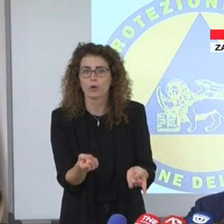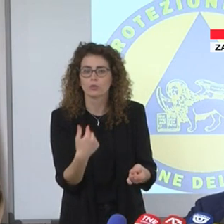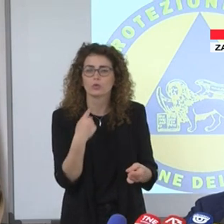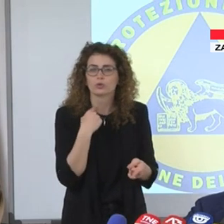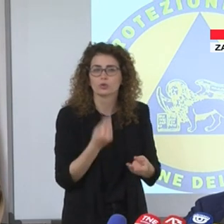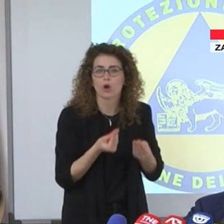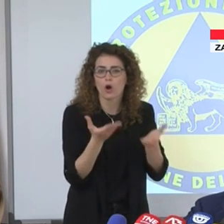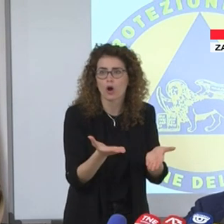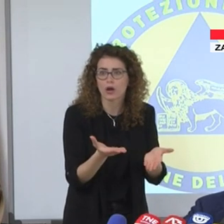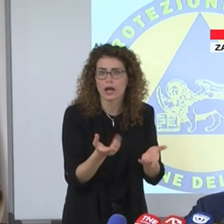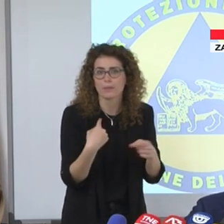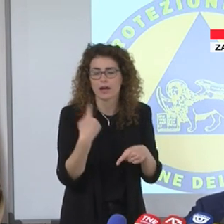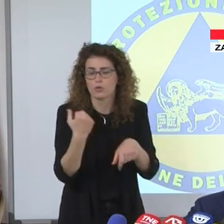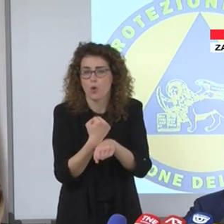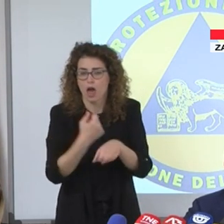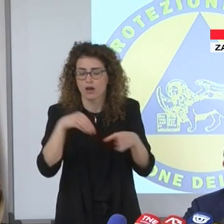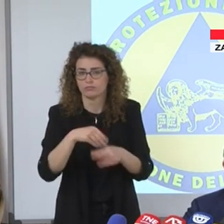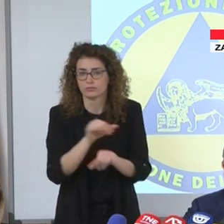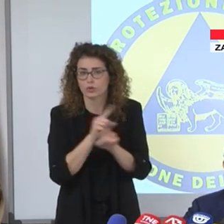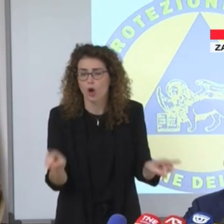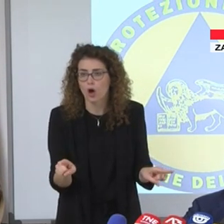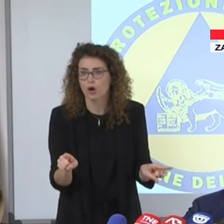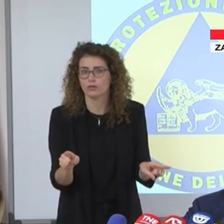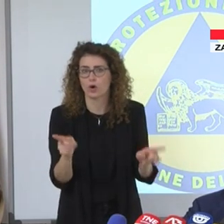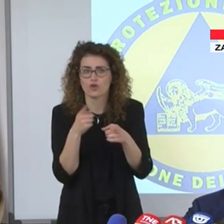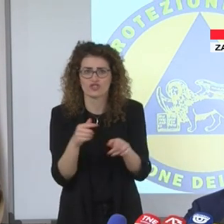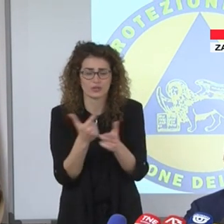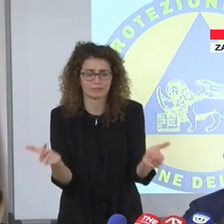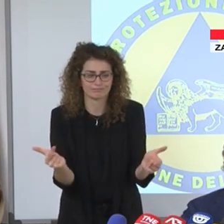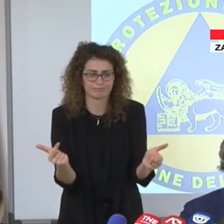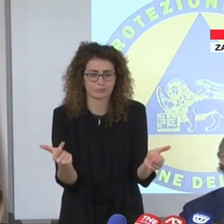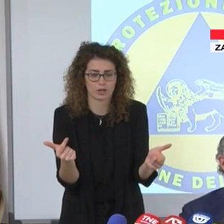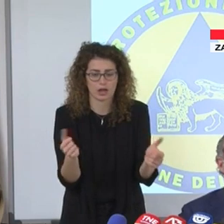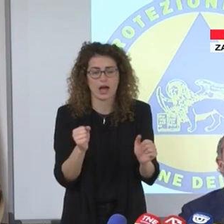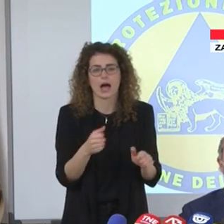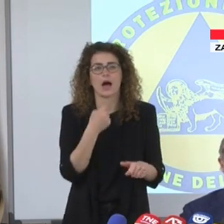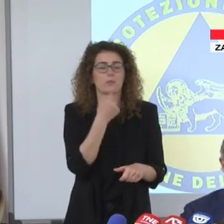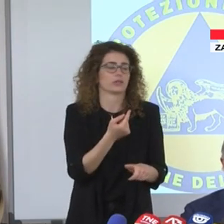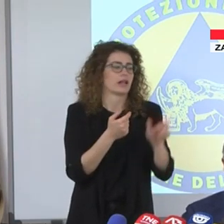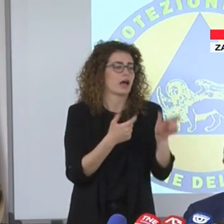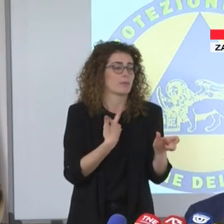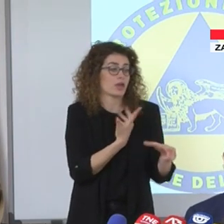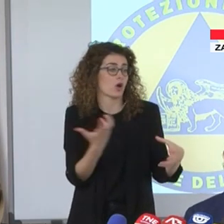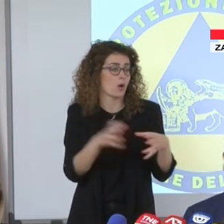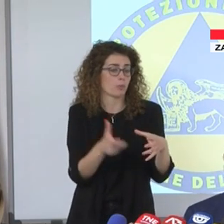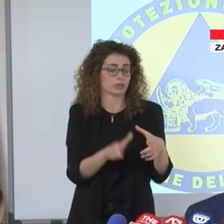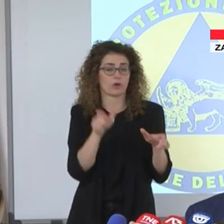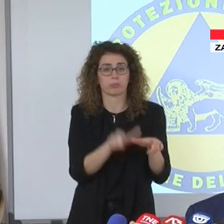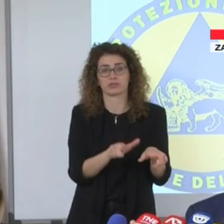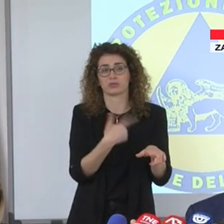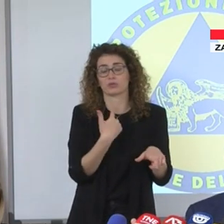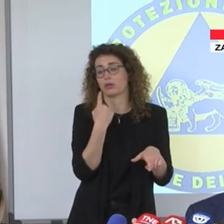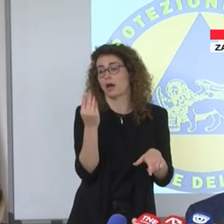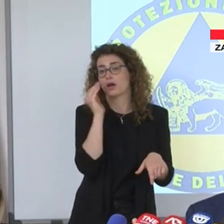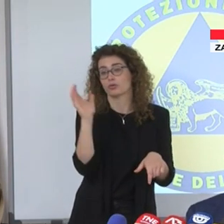non hanno mai fatto il concerto e dove di fatto... E tu non puoi dire, ma io l'ho postato ma l'ho detto un altro. Vi ricordo, non serve che lo dica